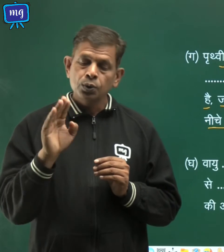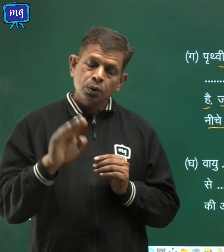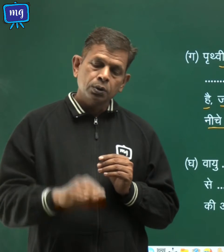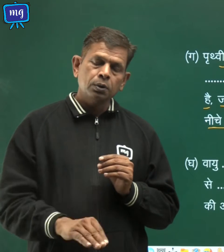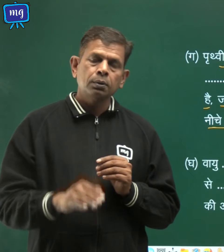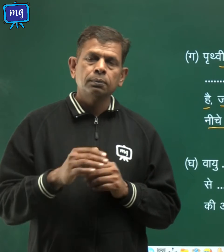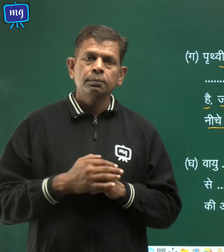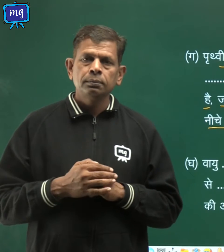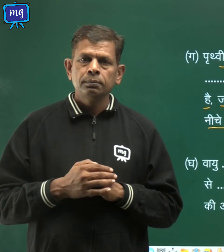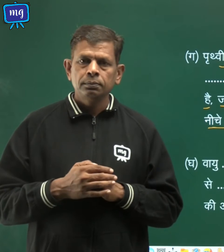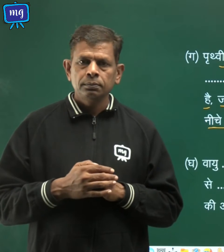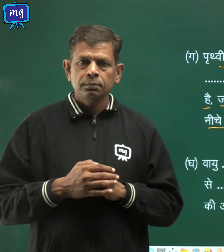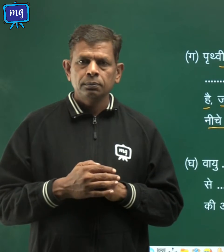है